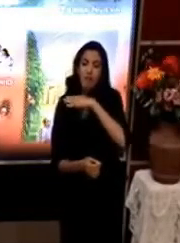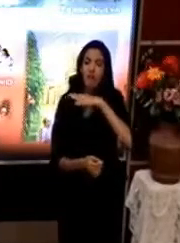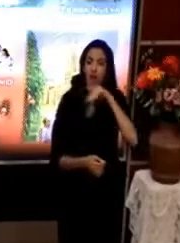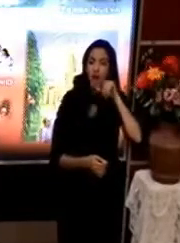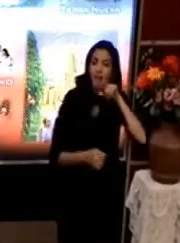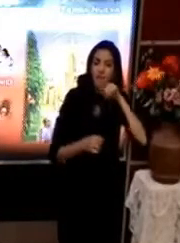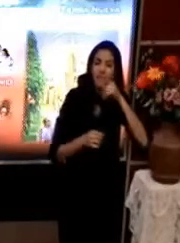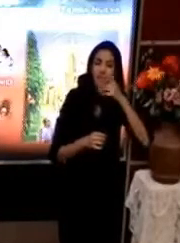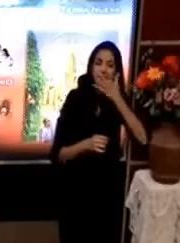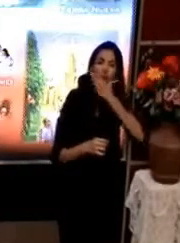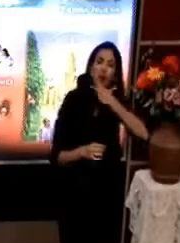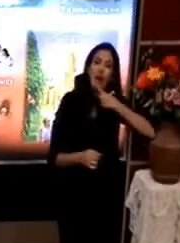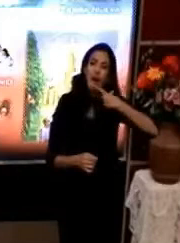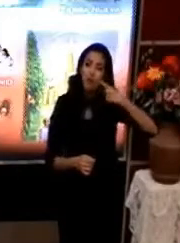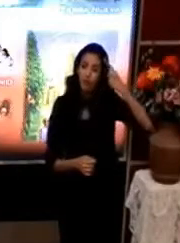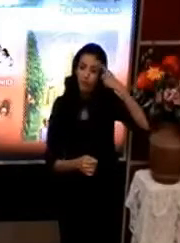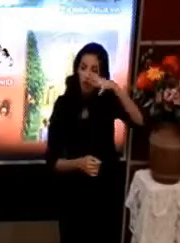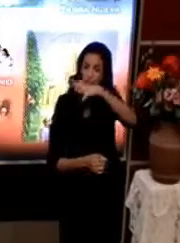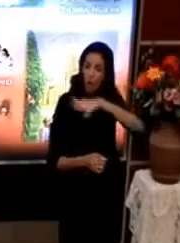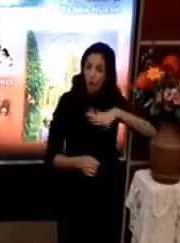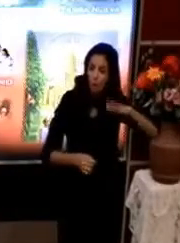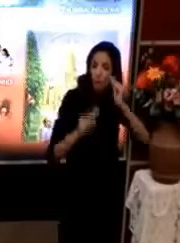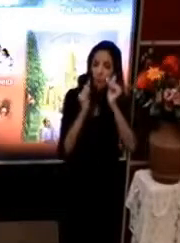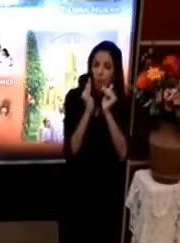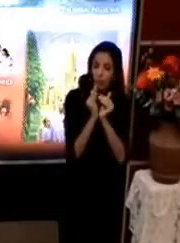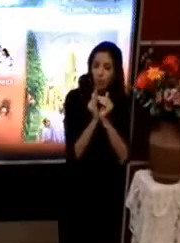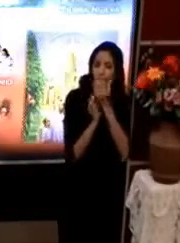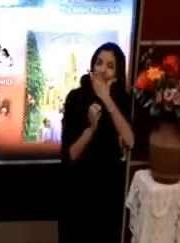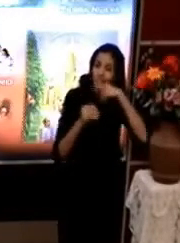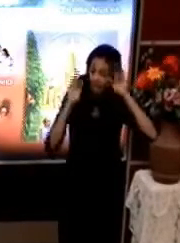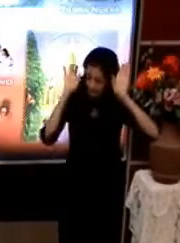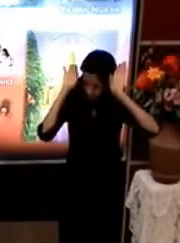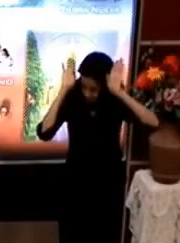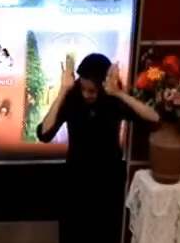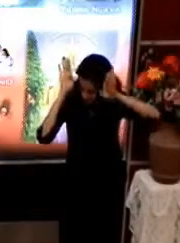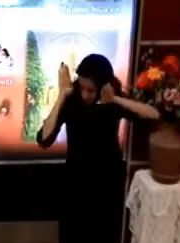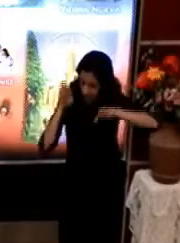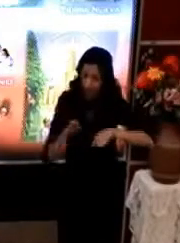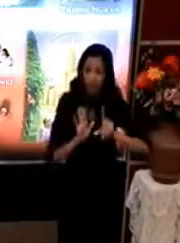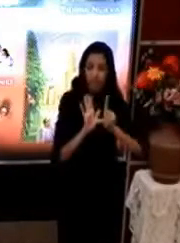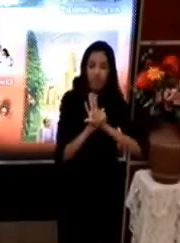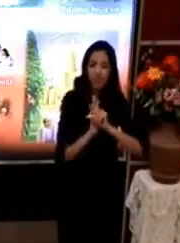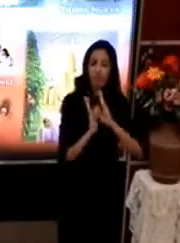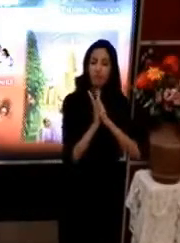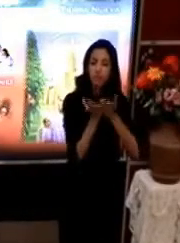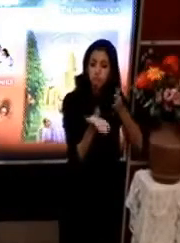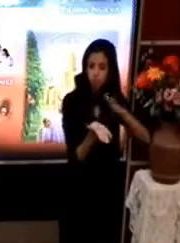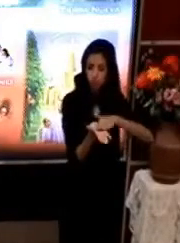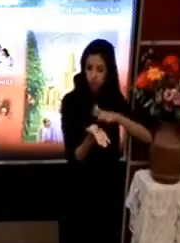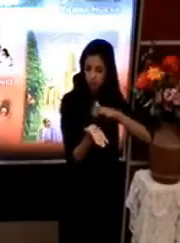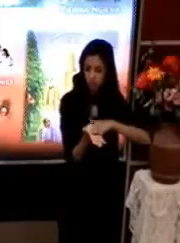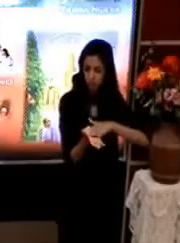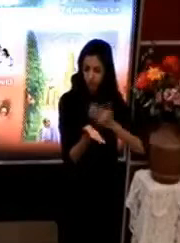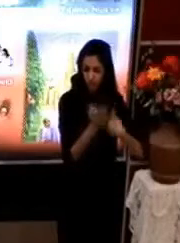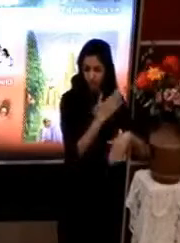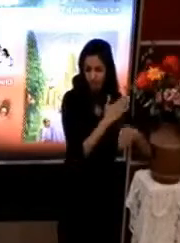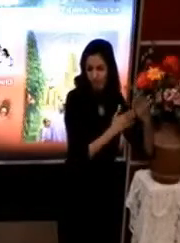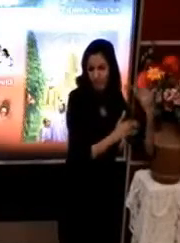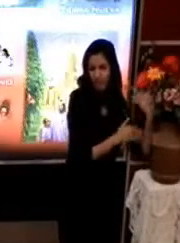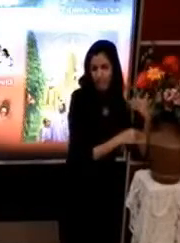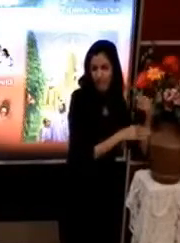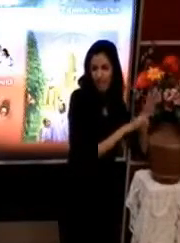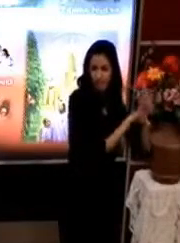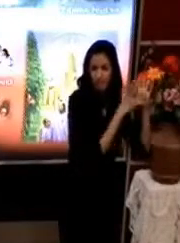Creador, conforme a la voluntad del Eterno y conforme como Él lo estableció desde la creación antes